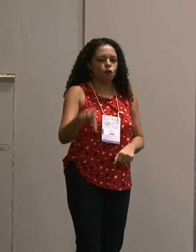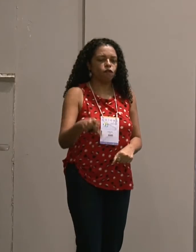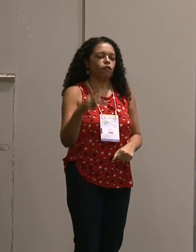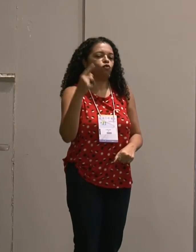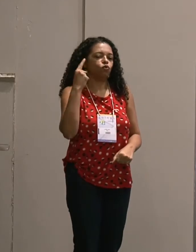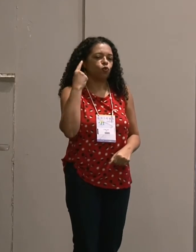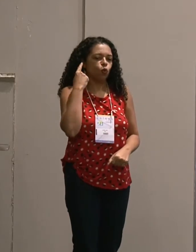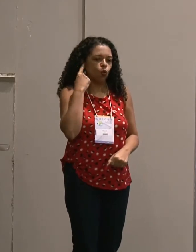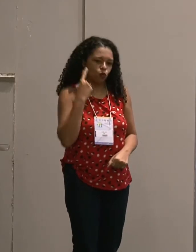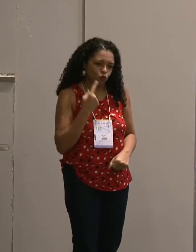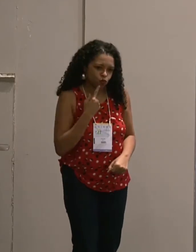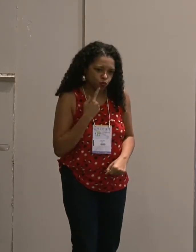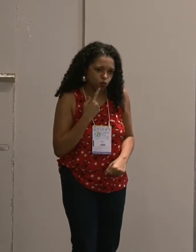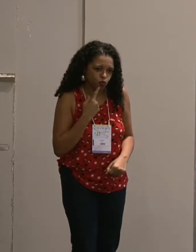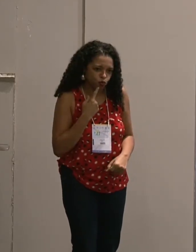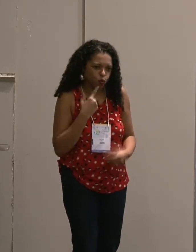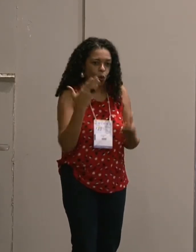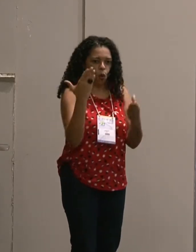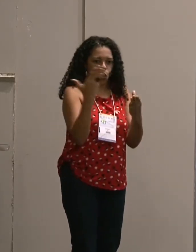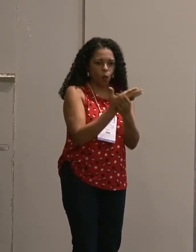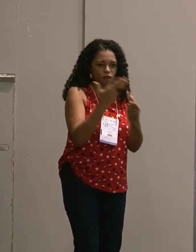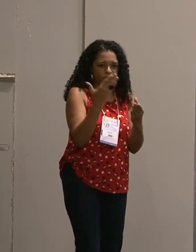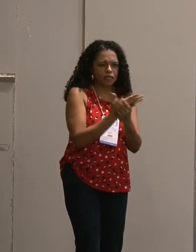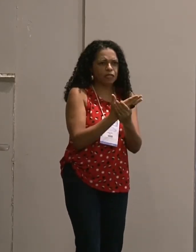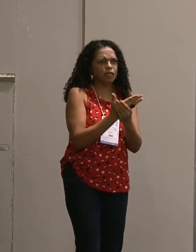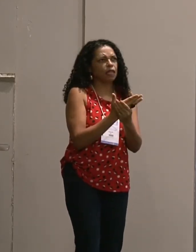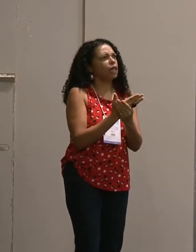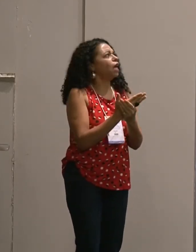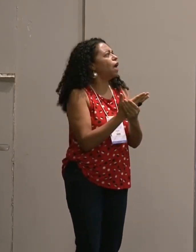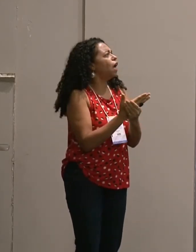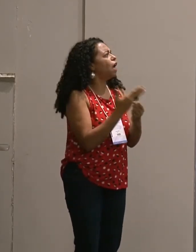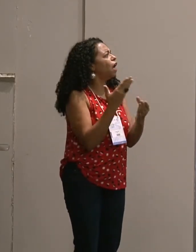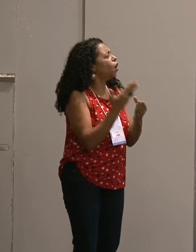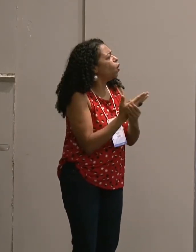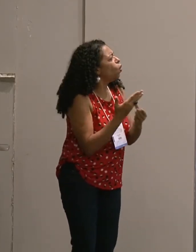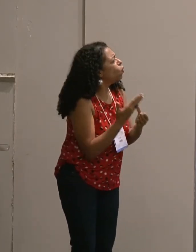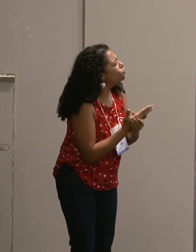trabalho do professor surdo nas oficinas